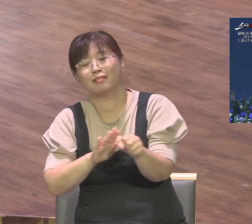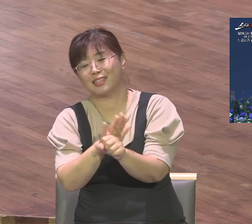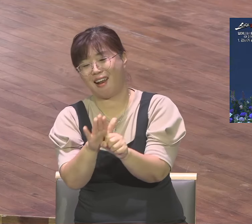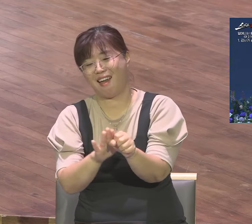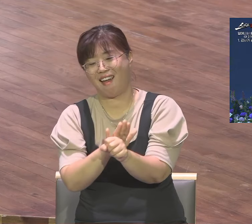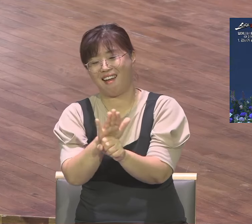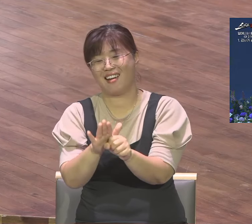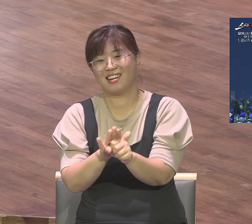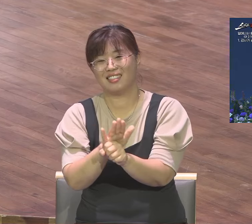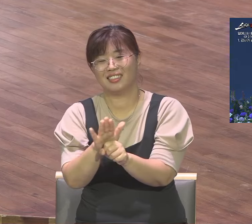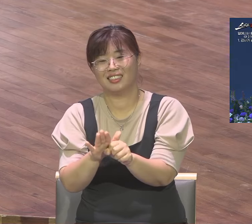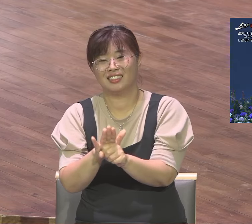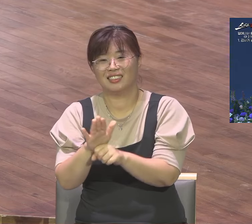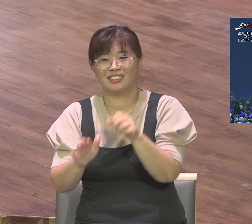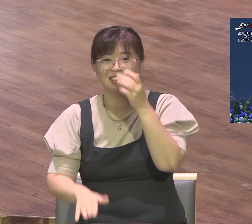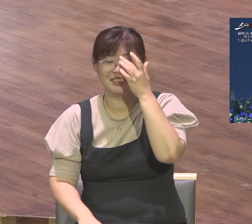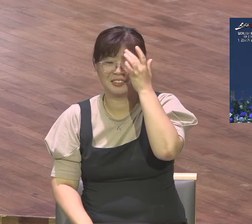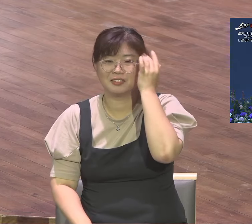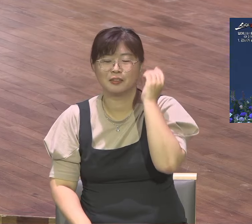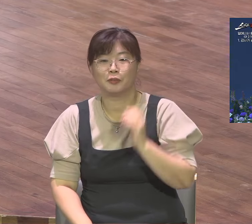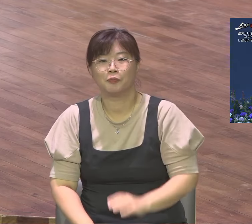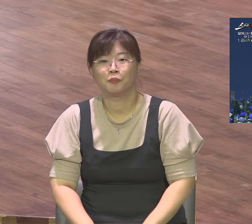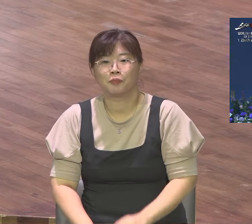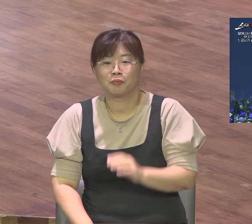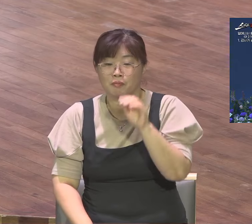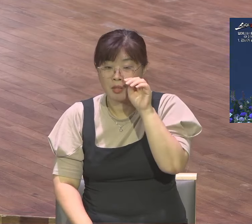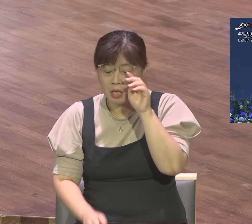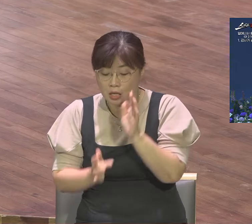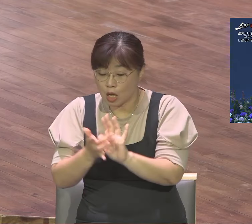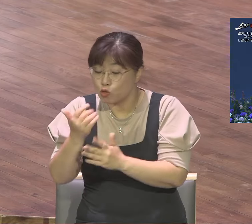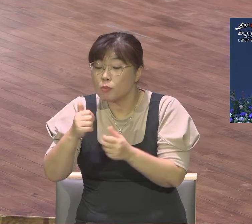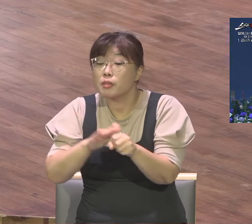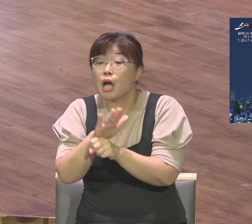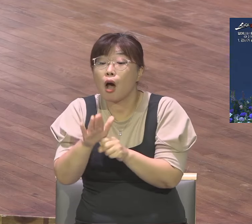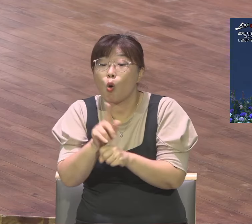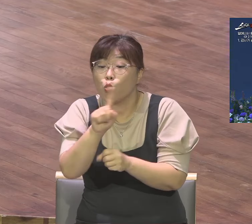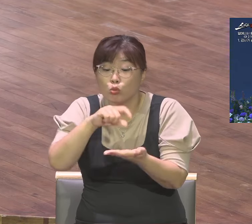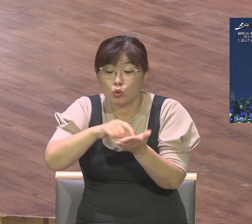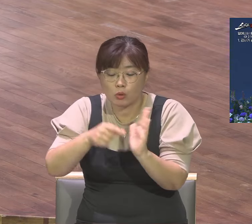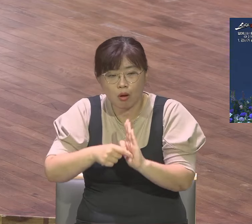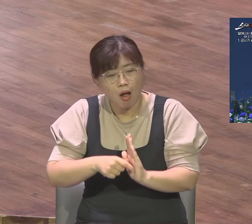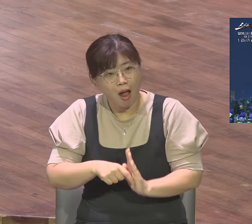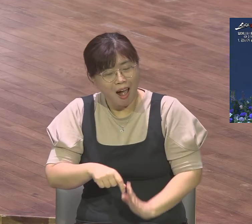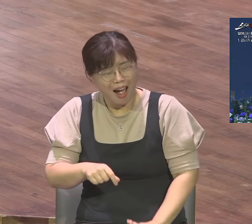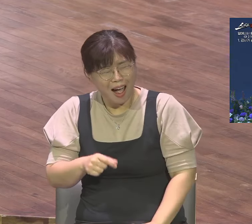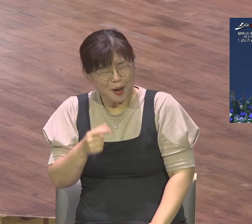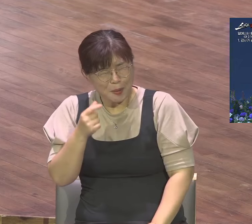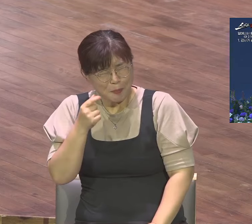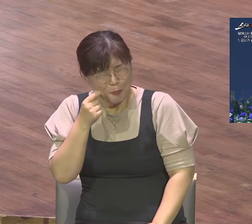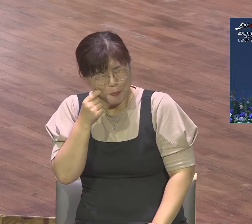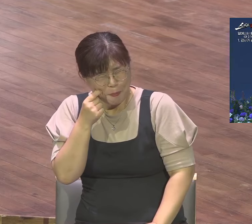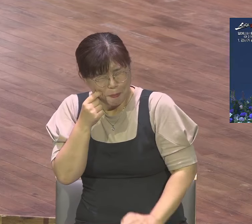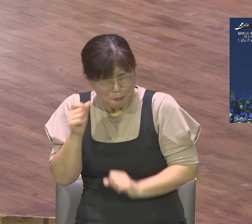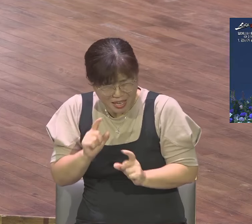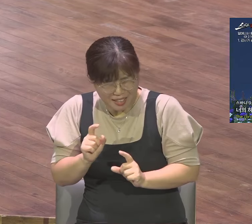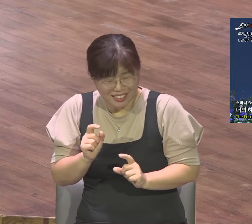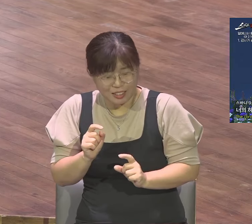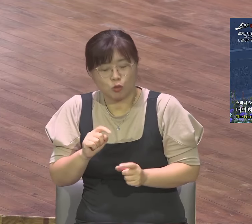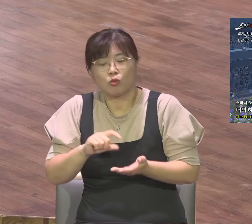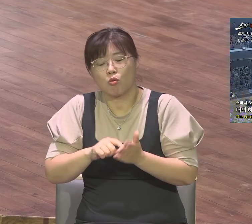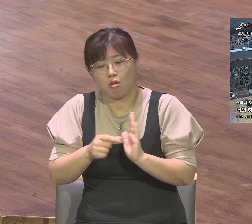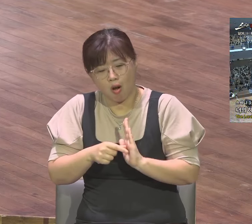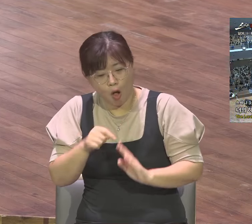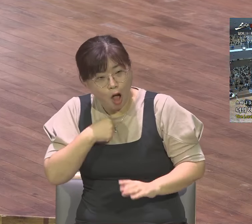그 사랑을 막 견딜 수 없도록 사랑해. 우리를 너무 사랑해. 스바냐 3장 17절에 보면 너의